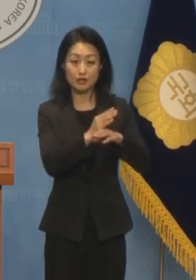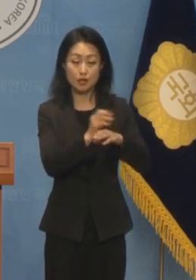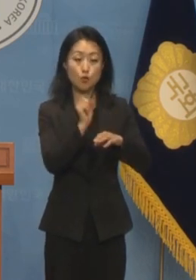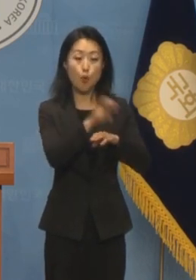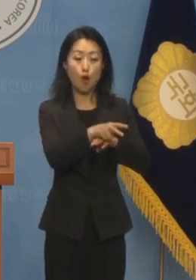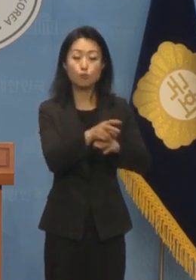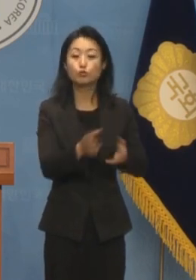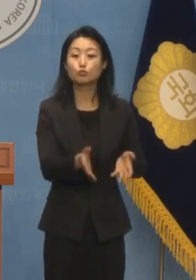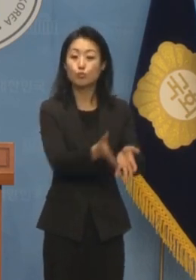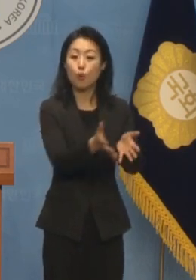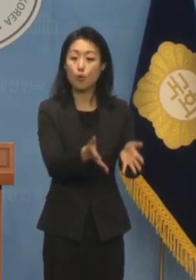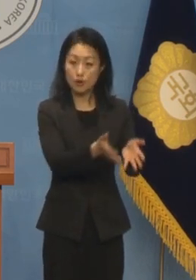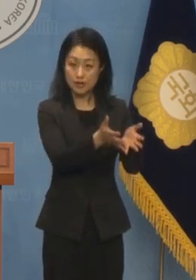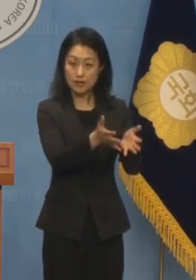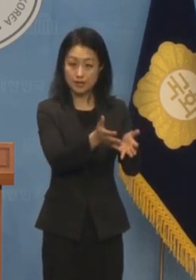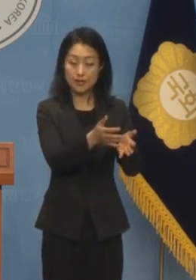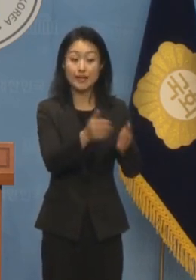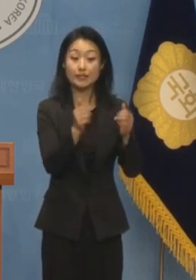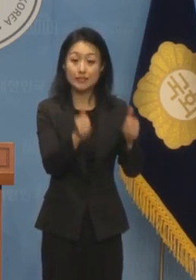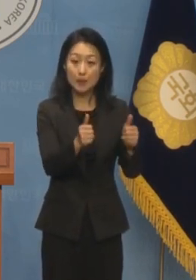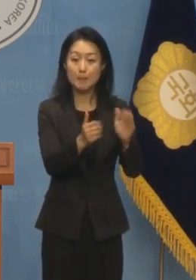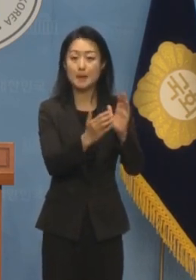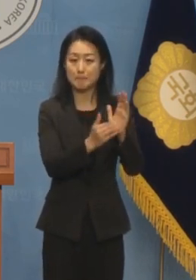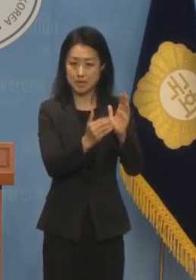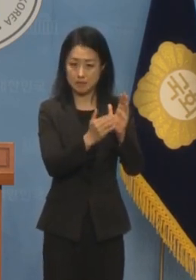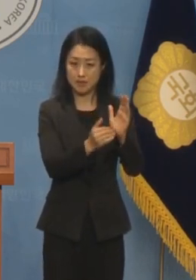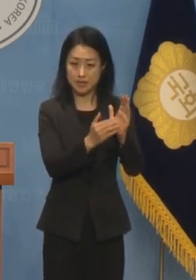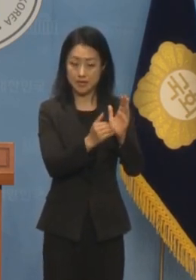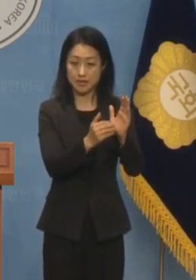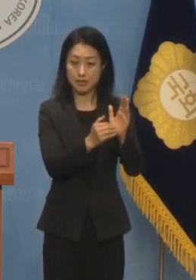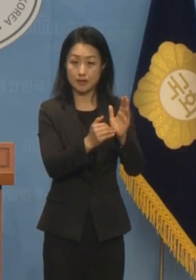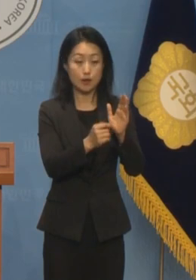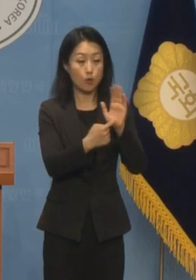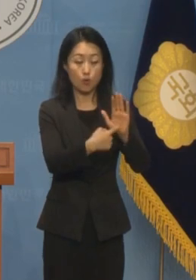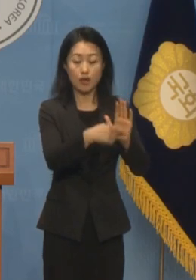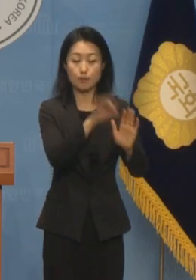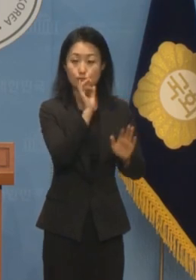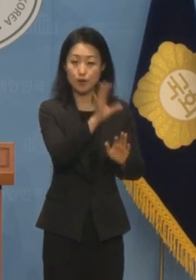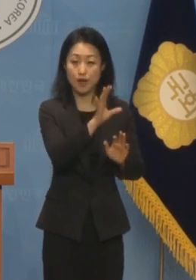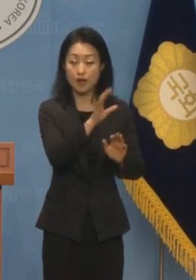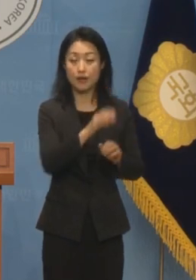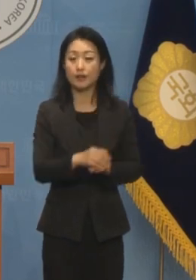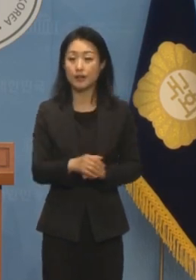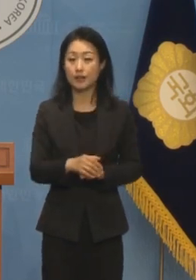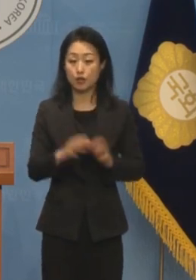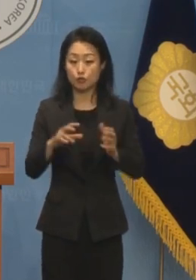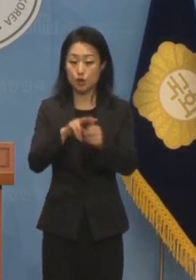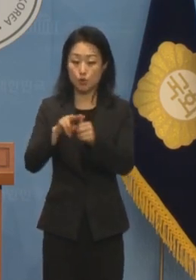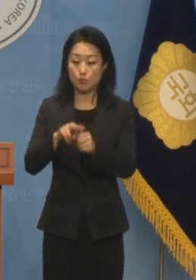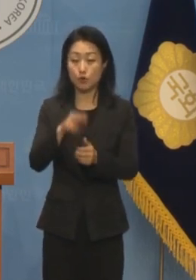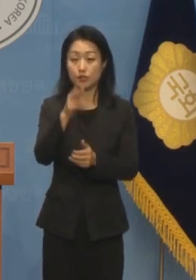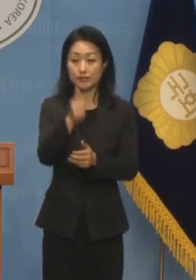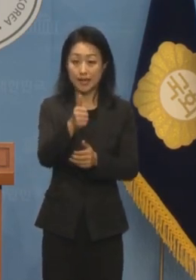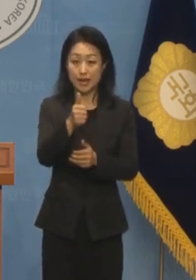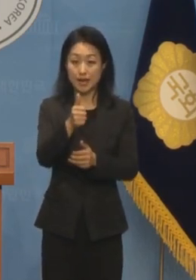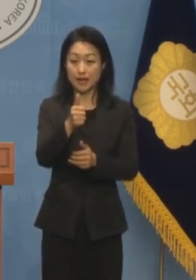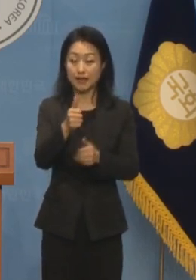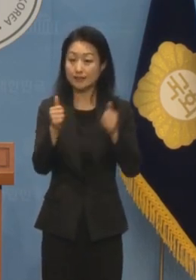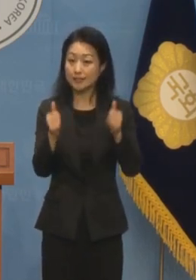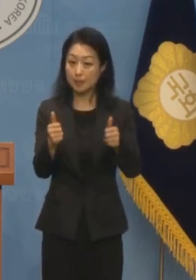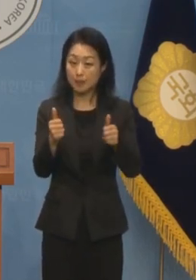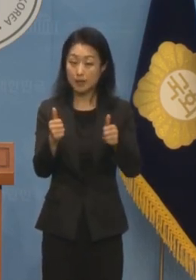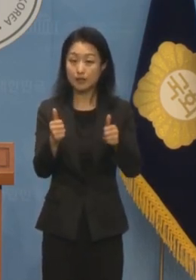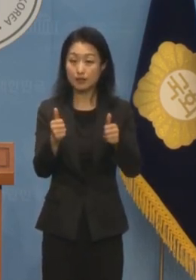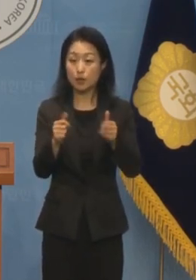사건은 비공개로 재판이 이루어지고 있습니다. 역대 국정원장에 대한 재판도 모두